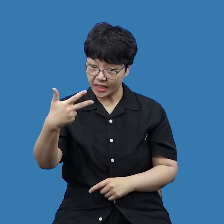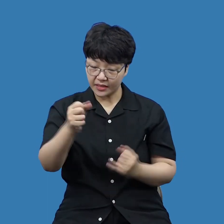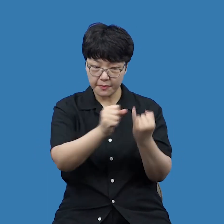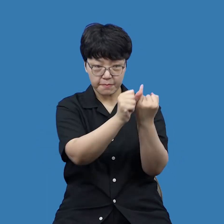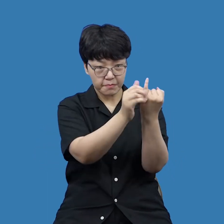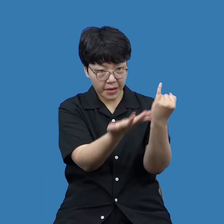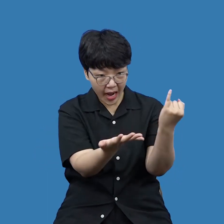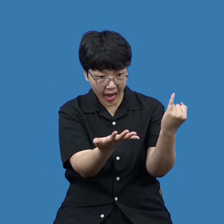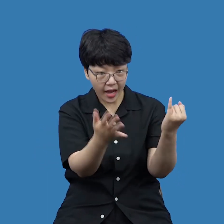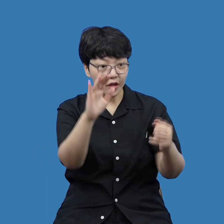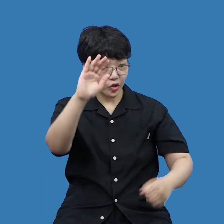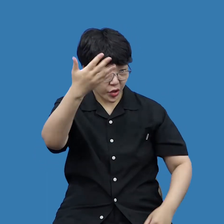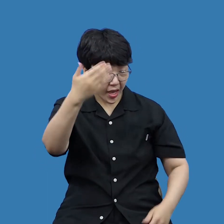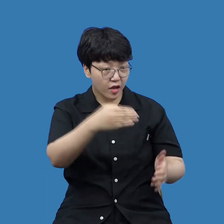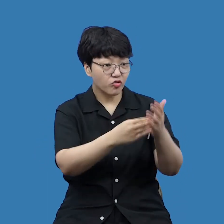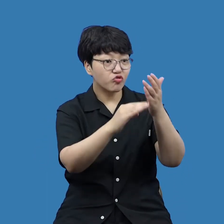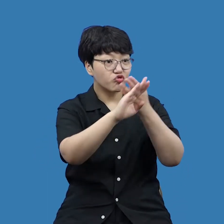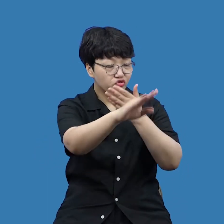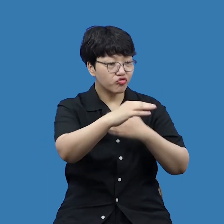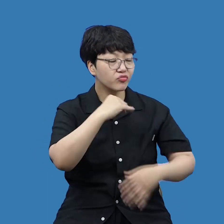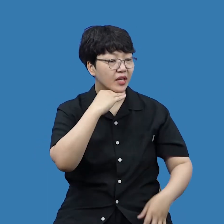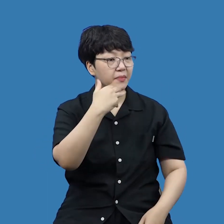되고 84세가 되었더라.